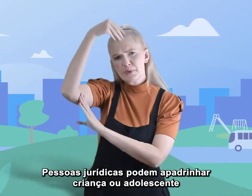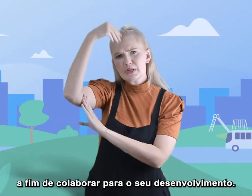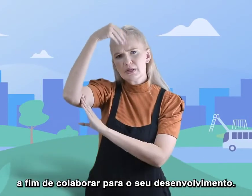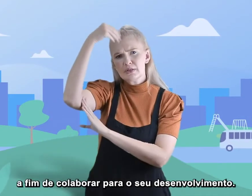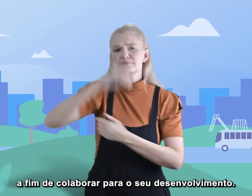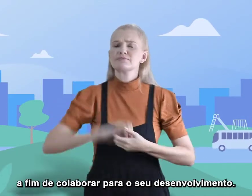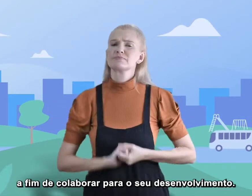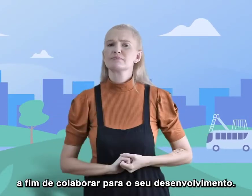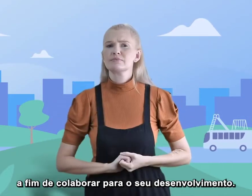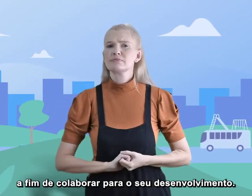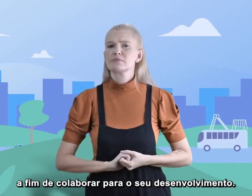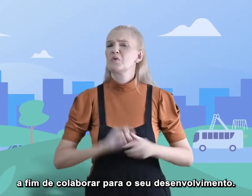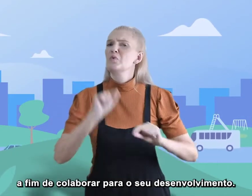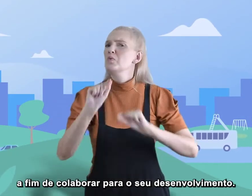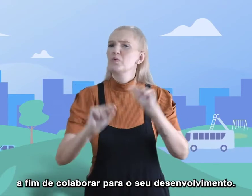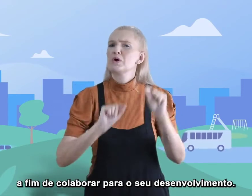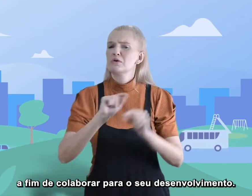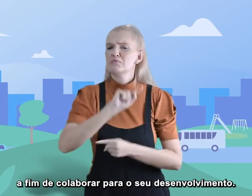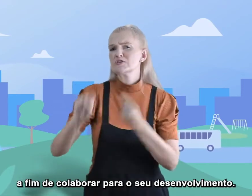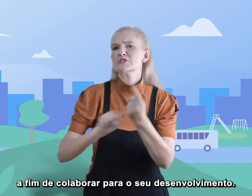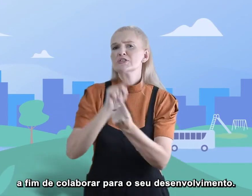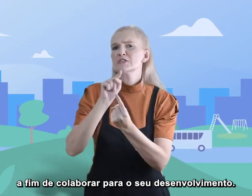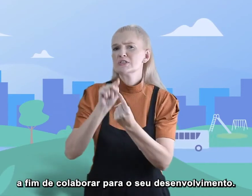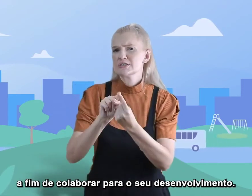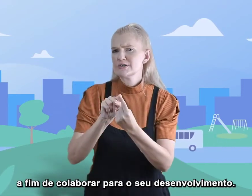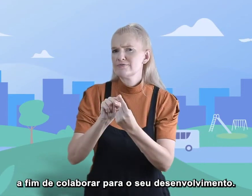fim de colaborar para o seu desenvolvimento.